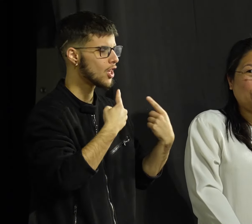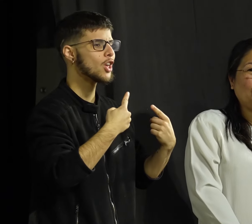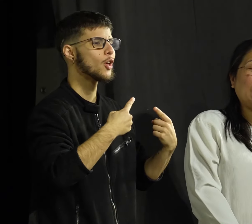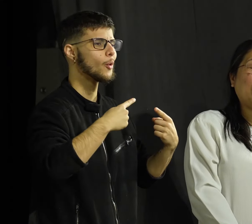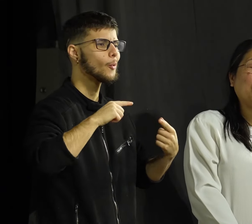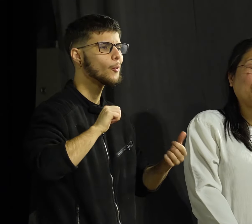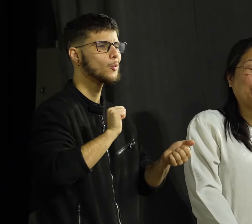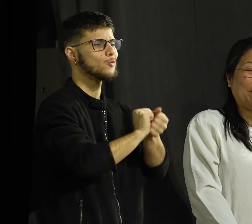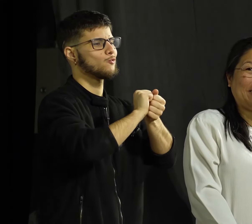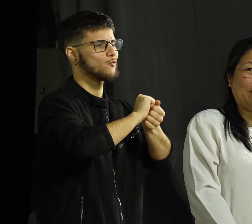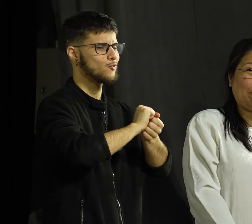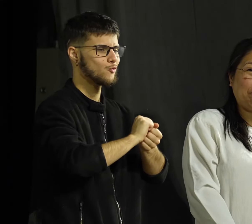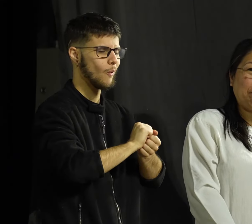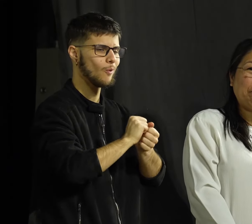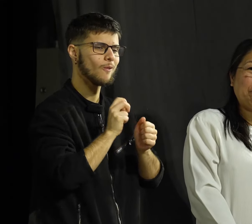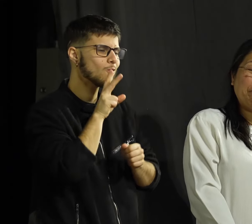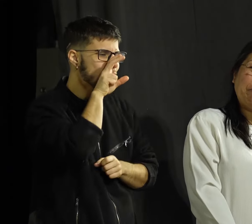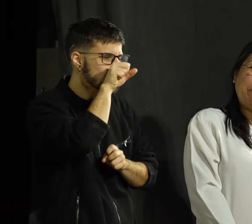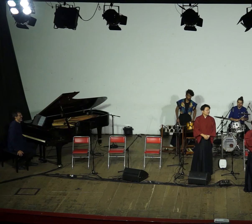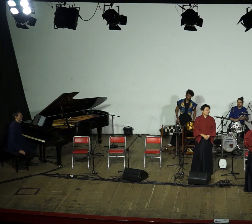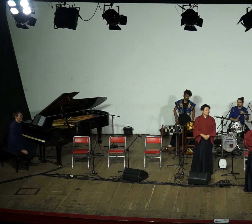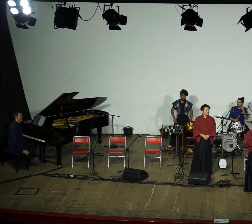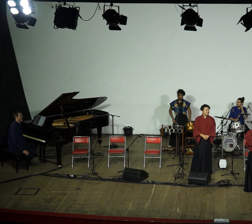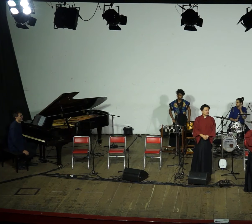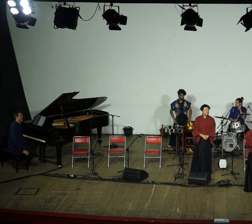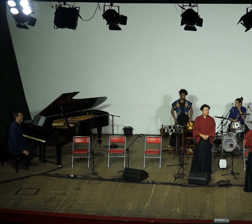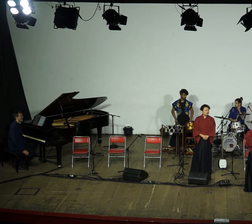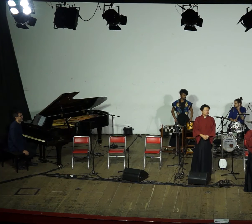só, juntarmos forças.